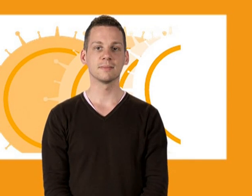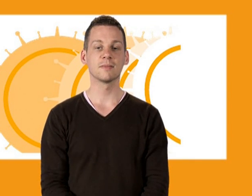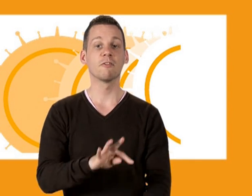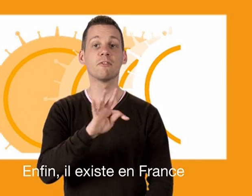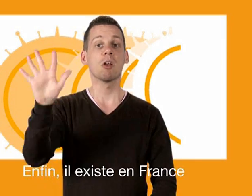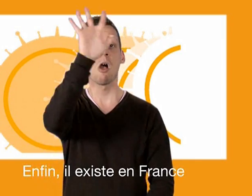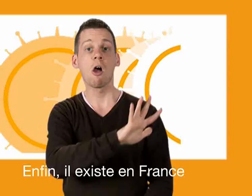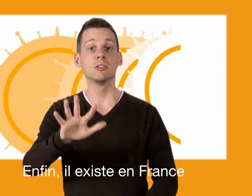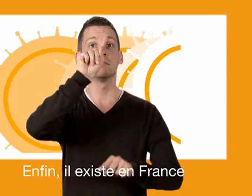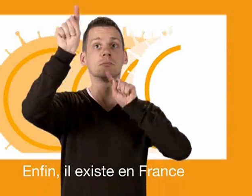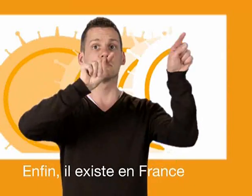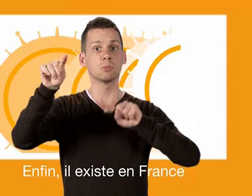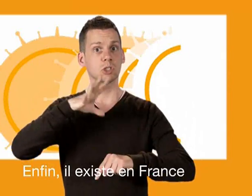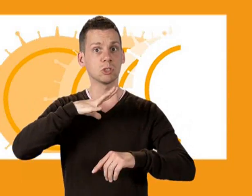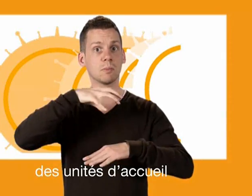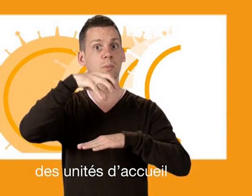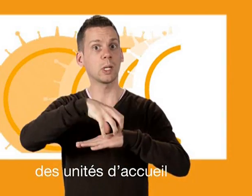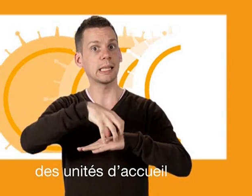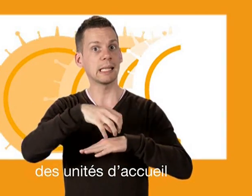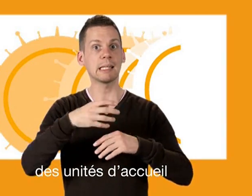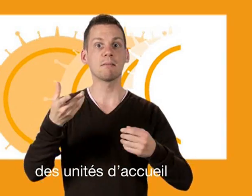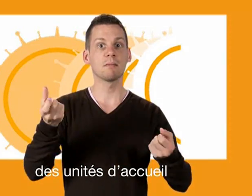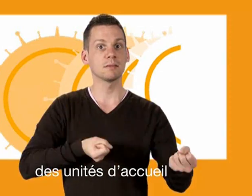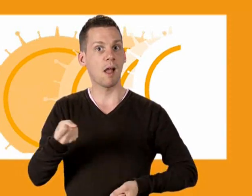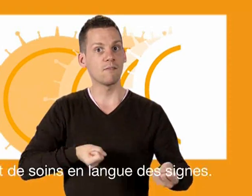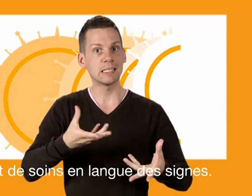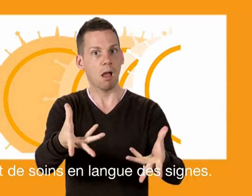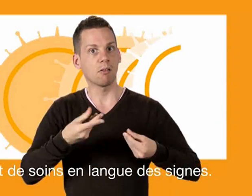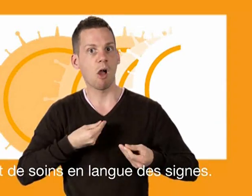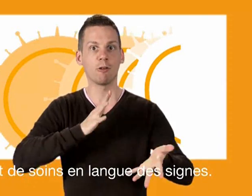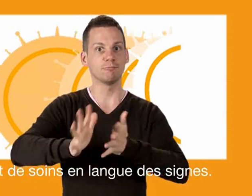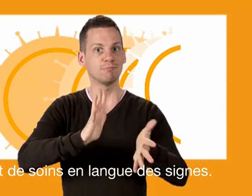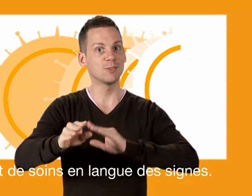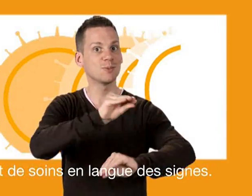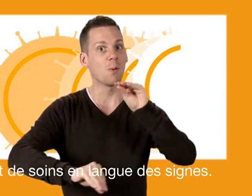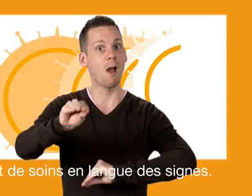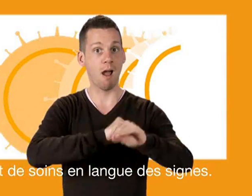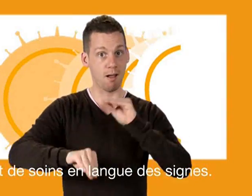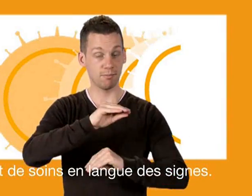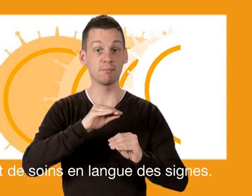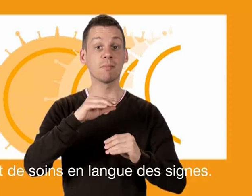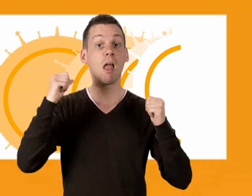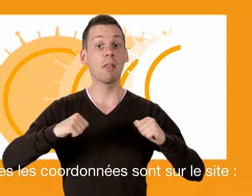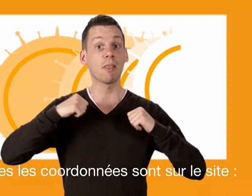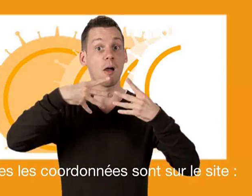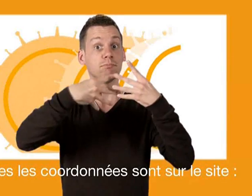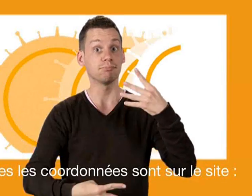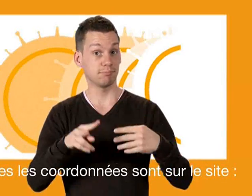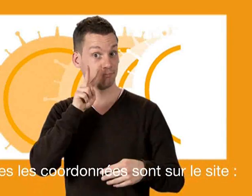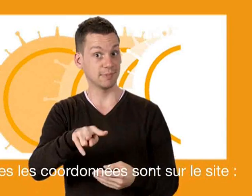www.inpes.santé.fr/LSF. Enfin, il existe en France des unités d'accueil et de soins en langue des signes. Toutes les coordonnées sont sur le site